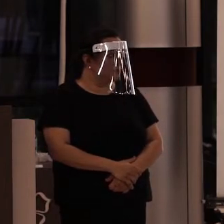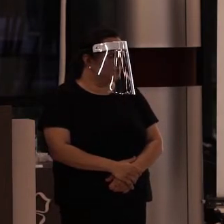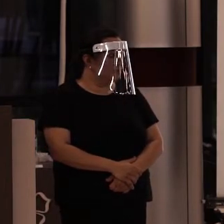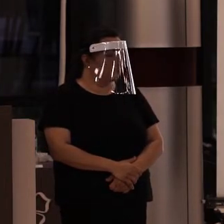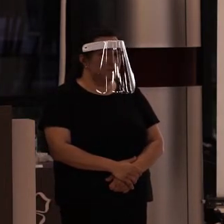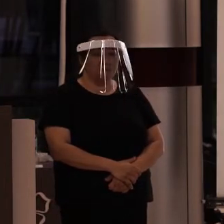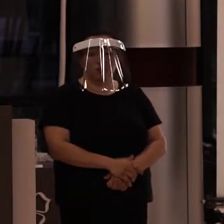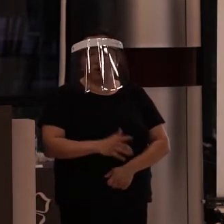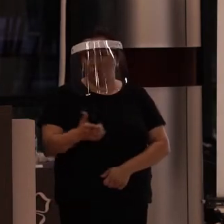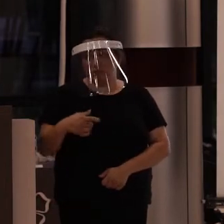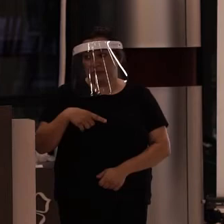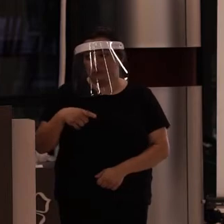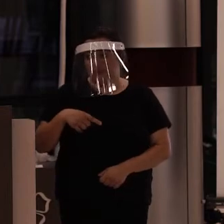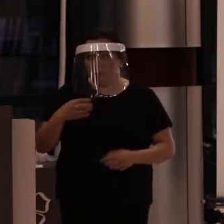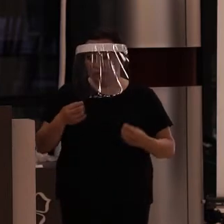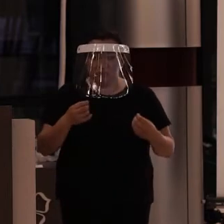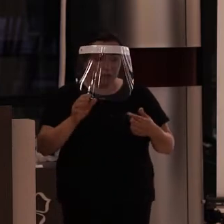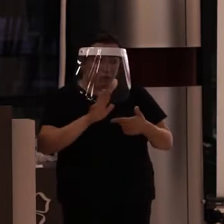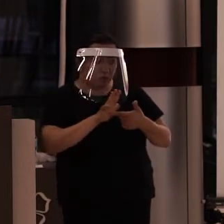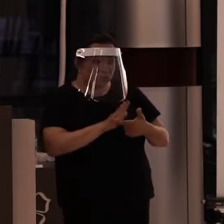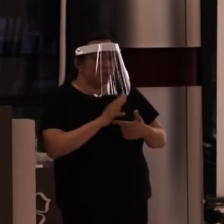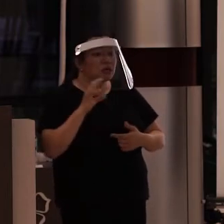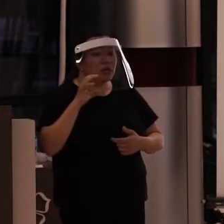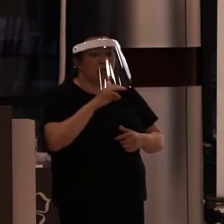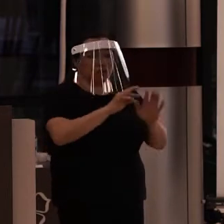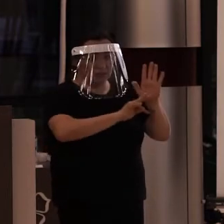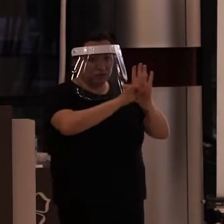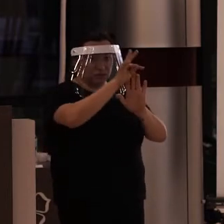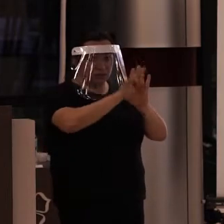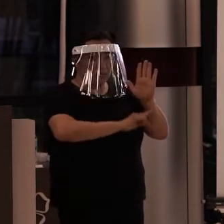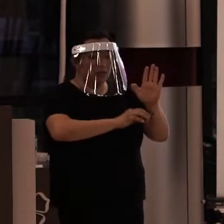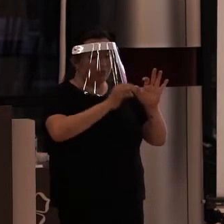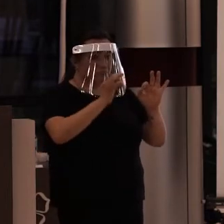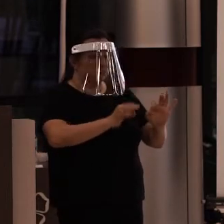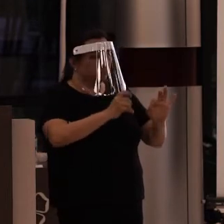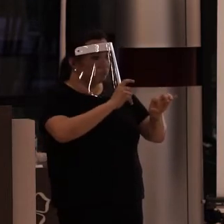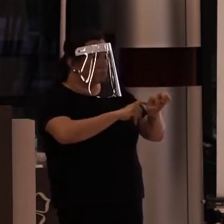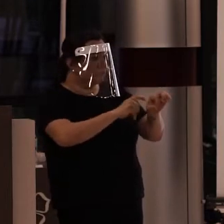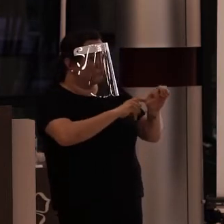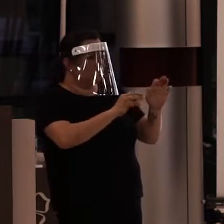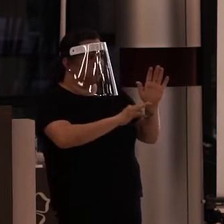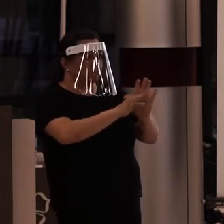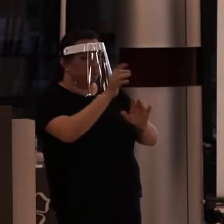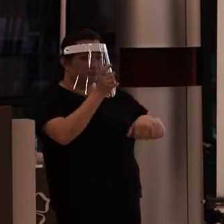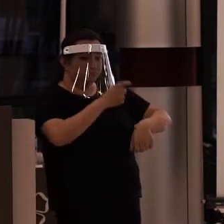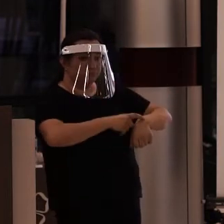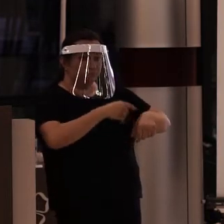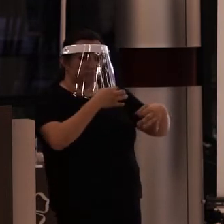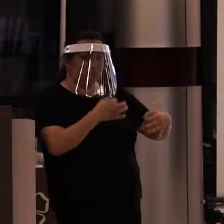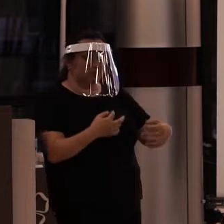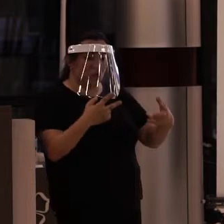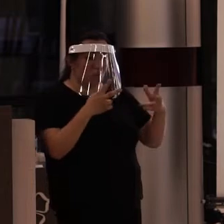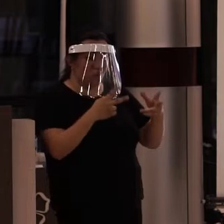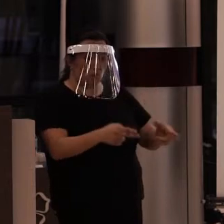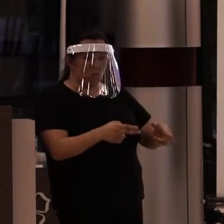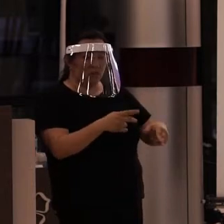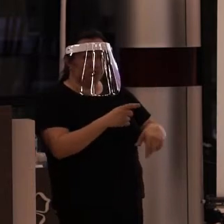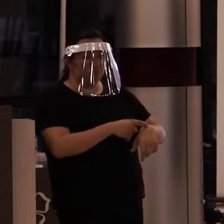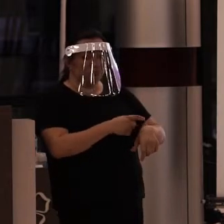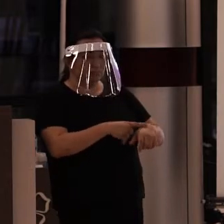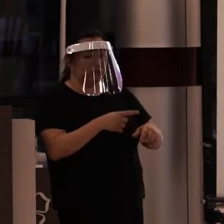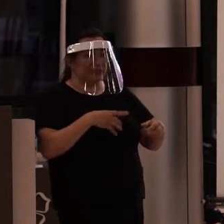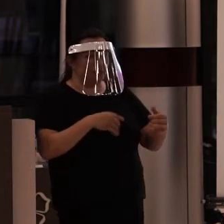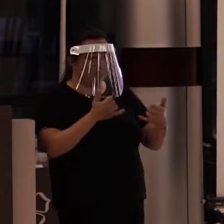Aonde estiver mostrando a temperatura em tempo real é onde está o